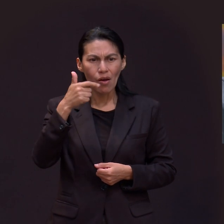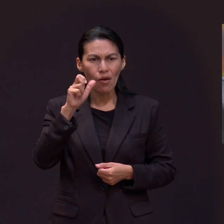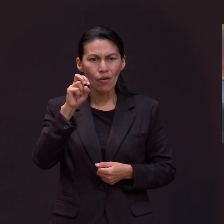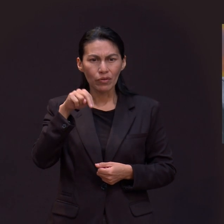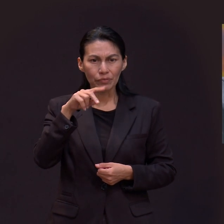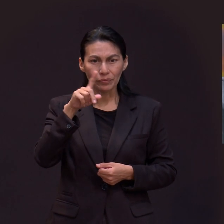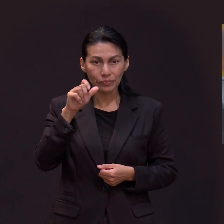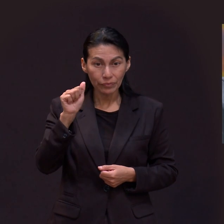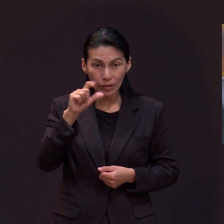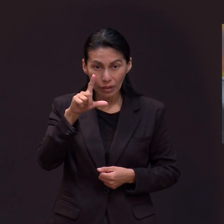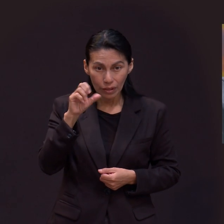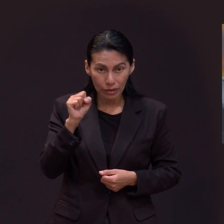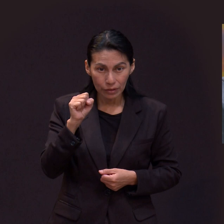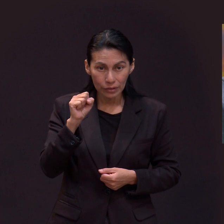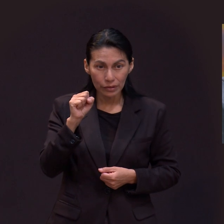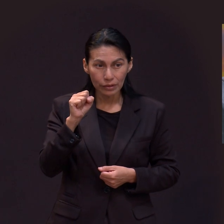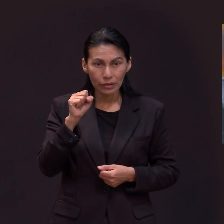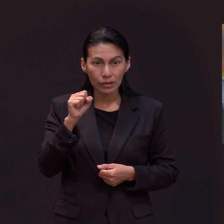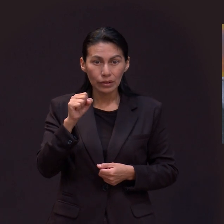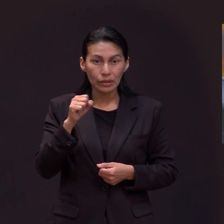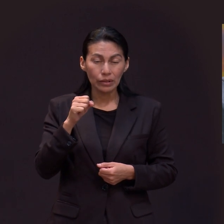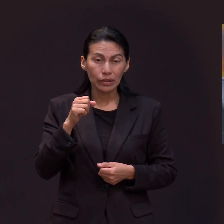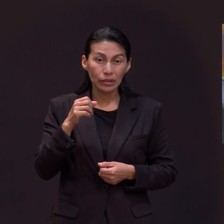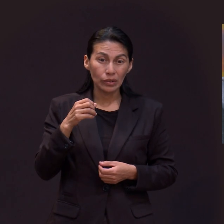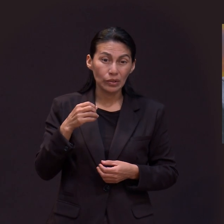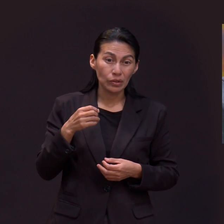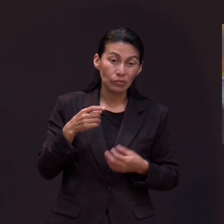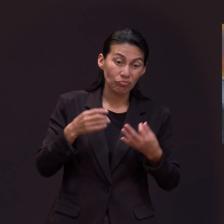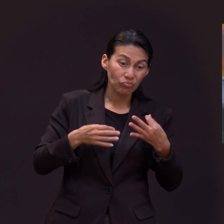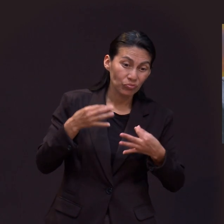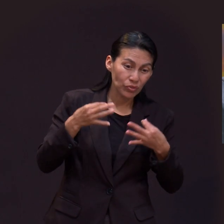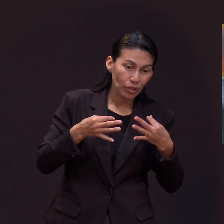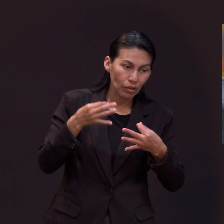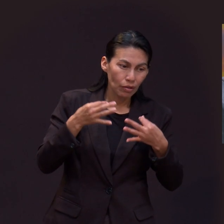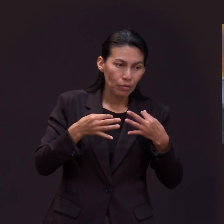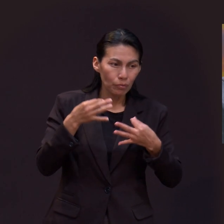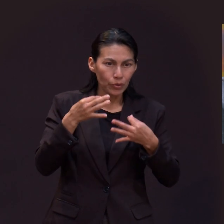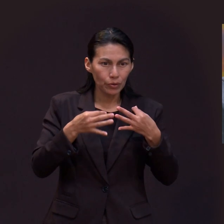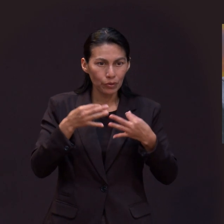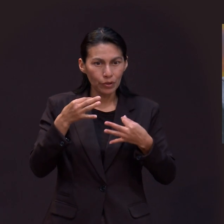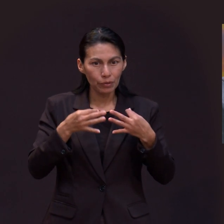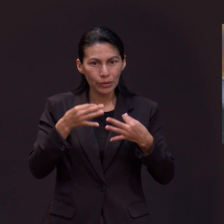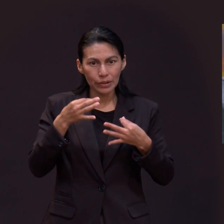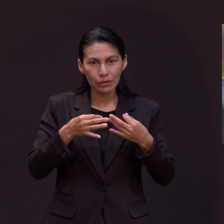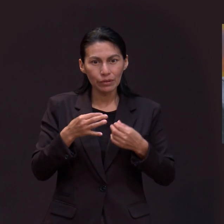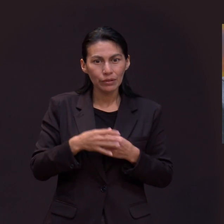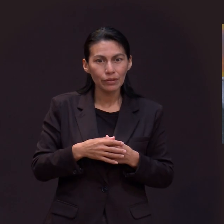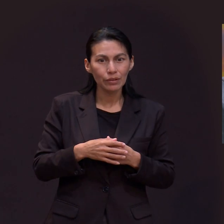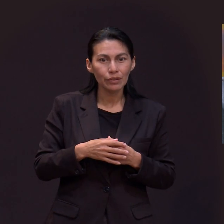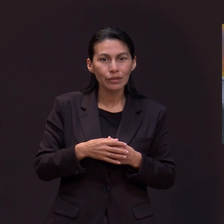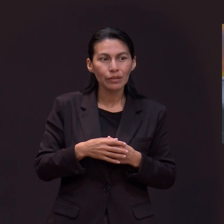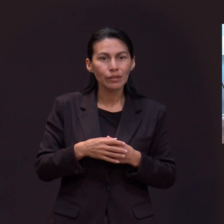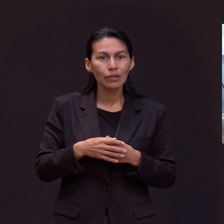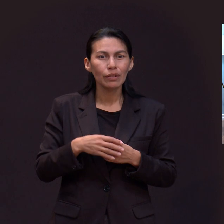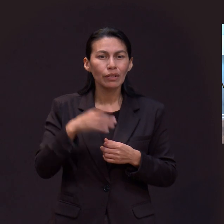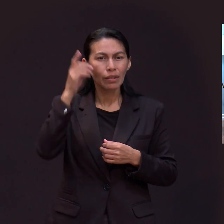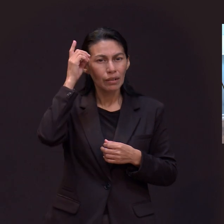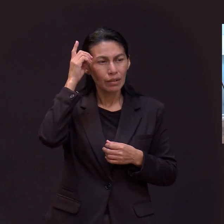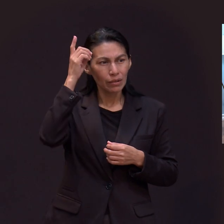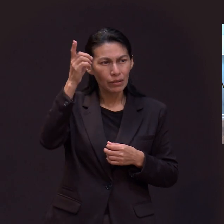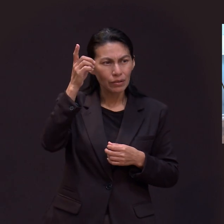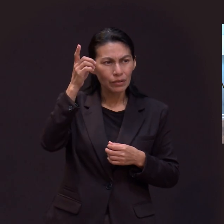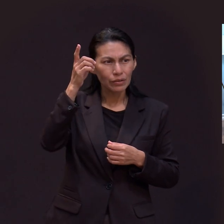un problema pues con la justicia lo se confundieron y el ahorita está ahí la situación haremos